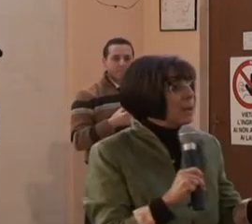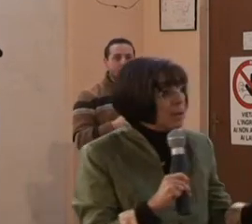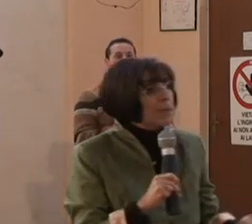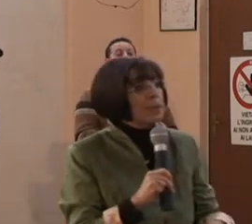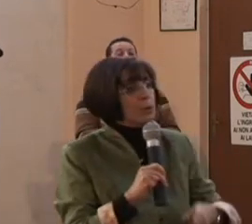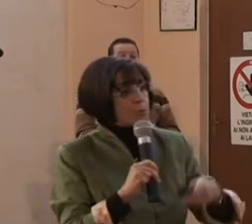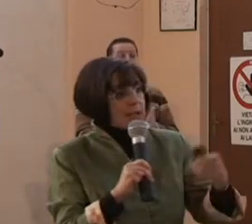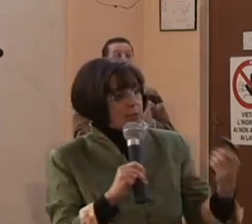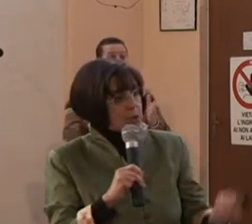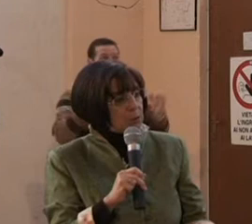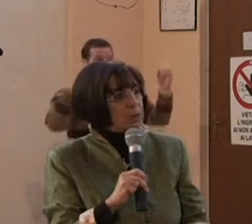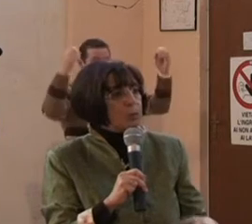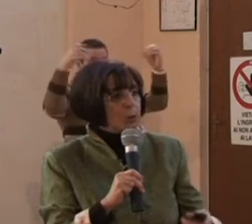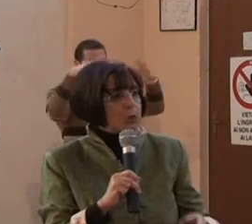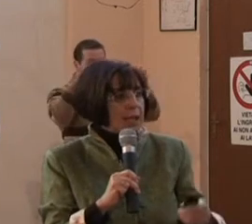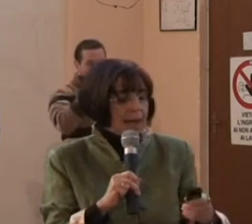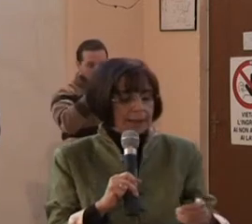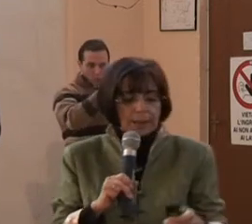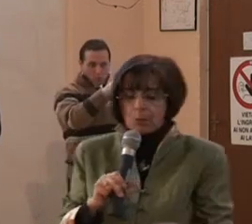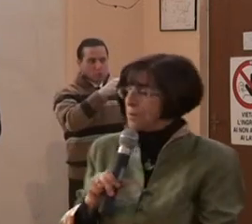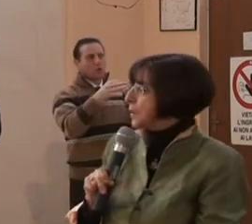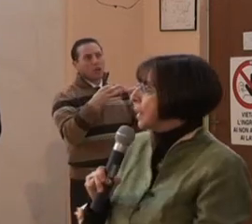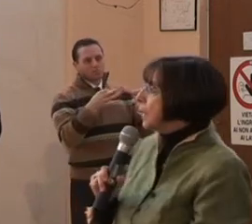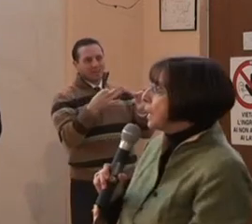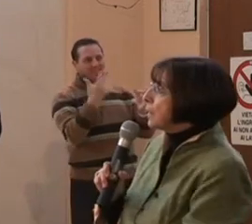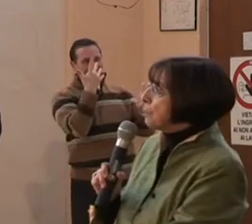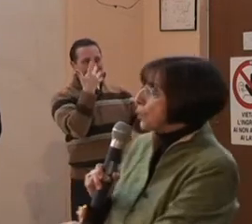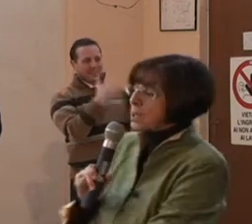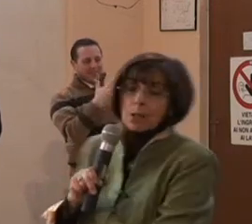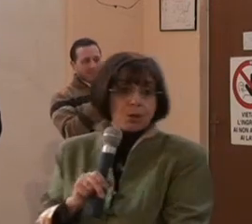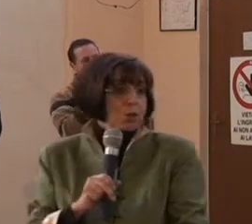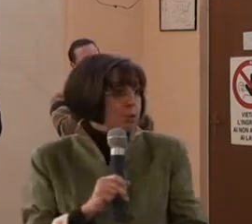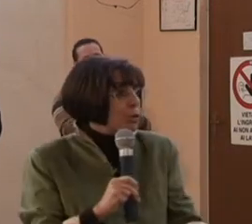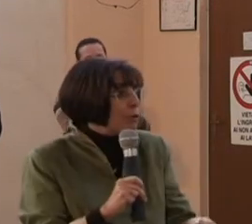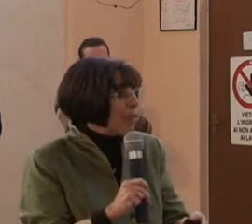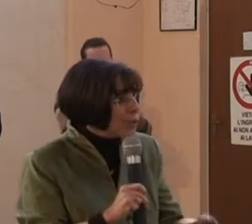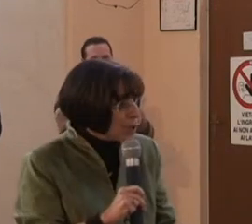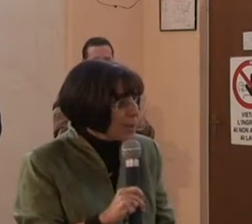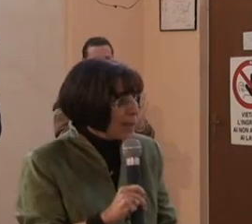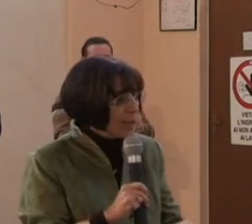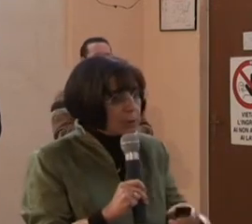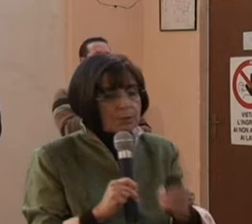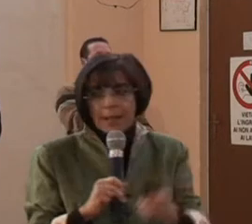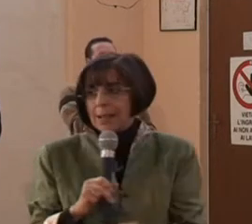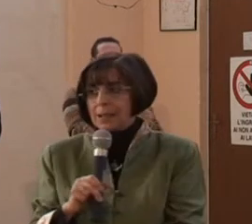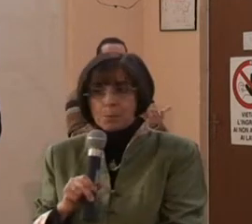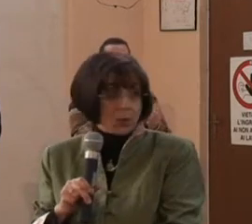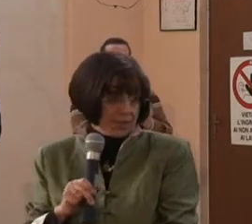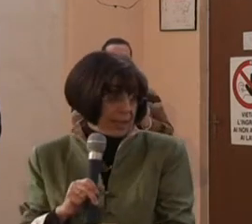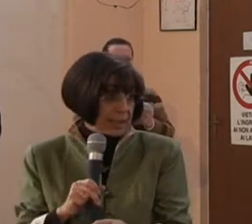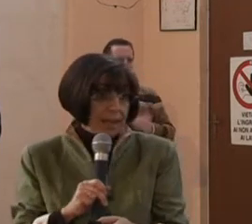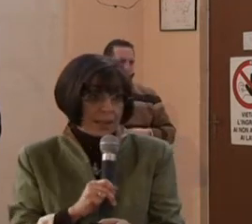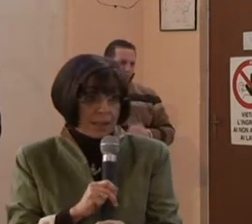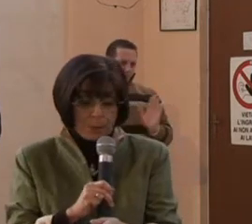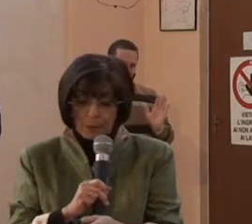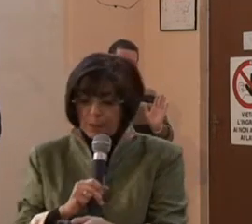Evitare l'abbagliamento, usare un certo tipo di luce calda. E queste cose sono facili da trovare anche le